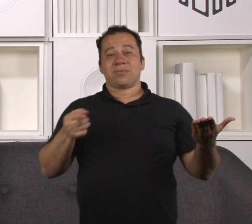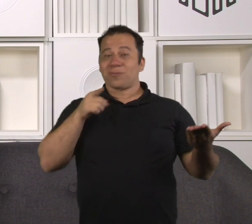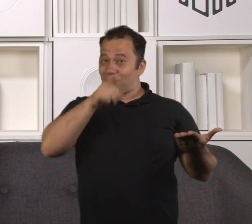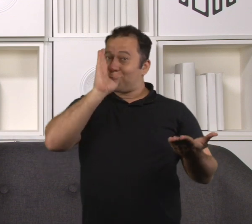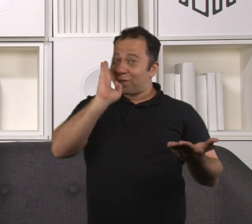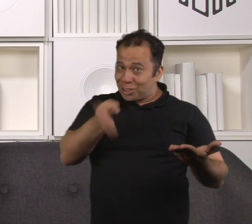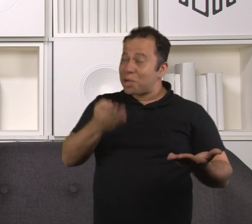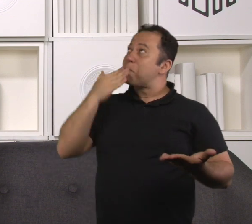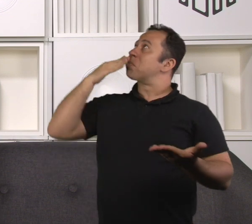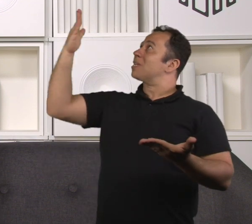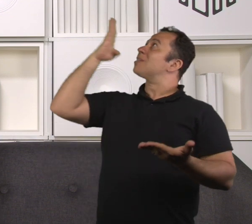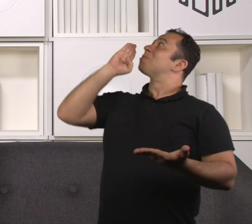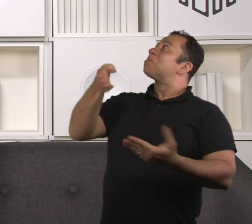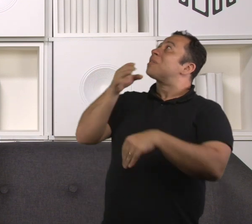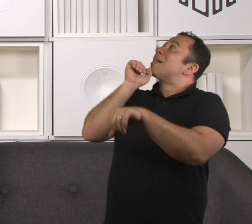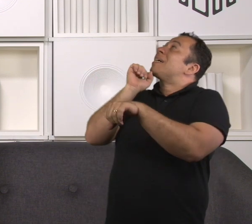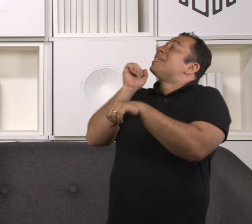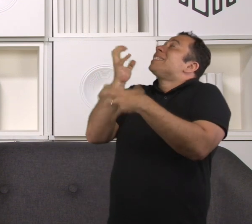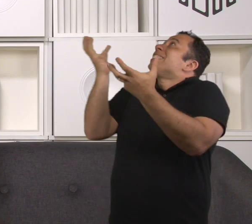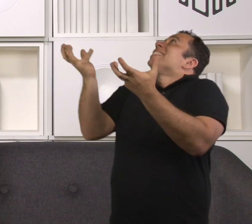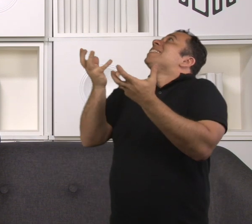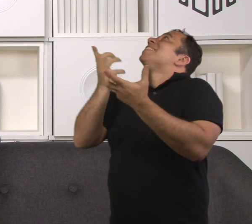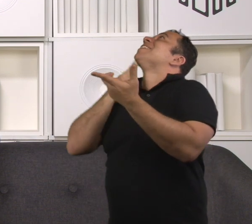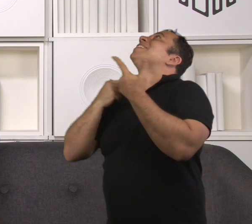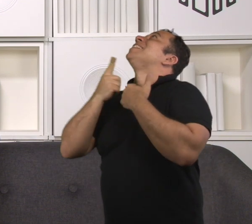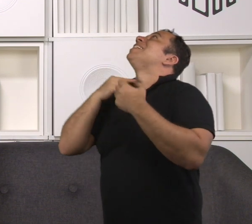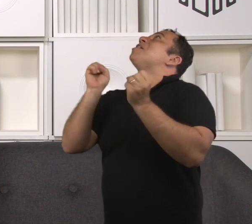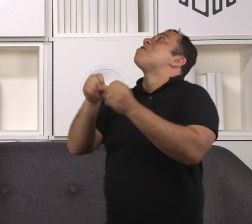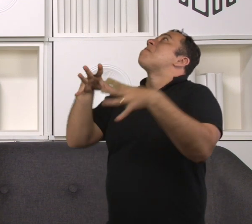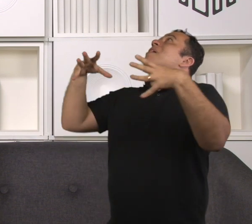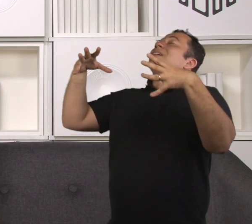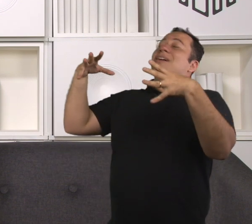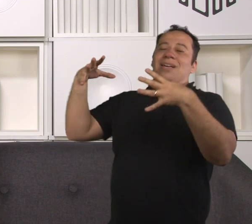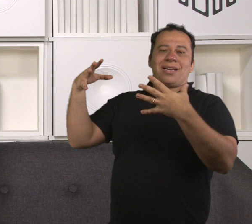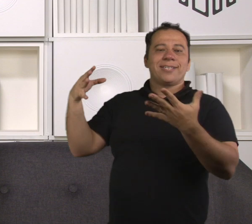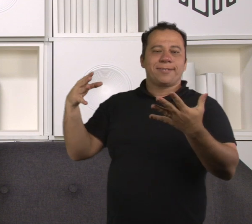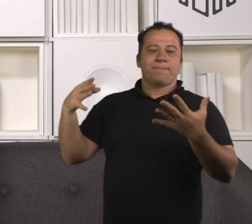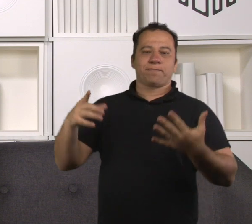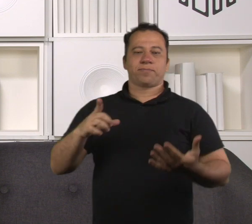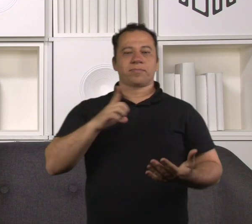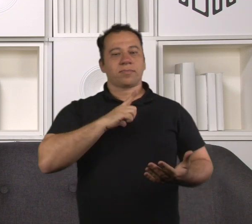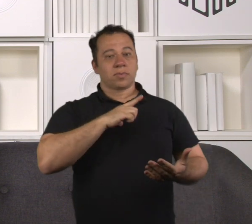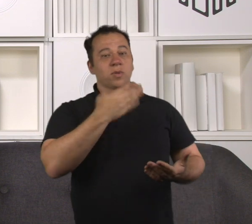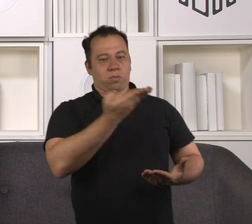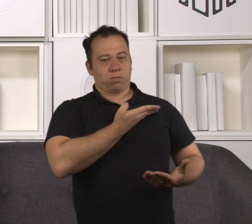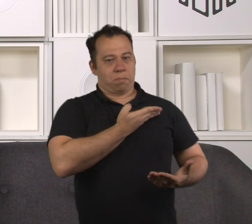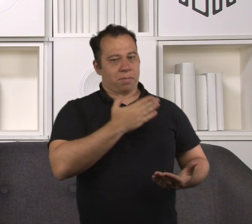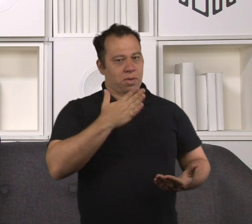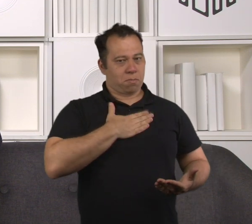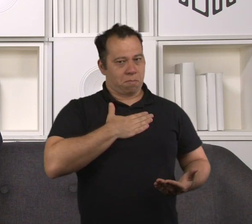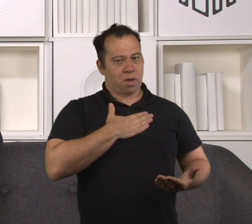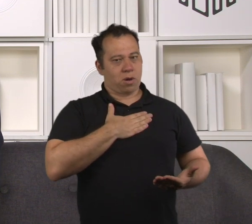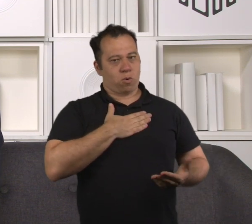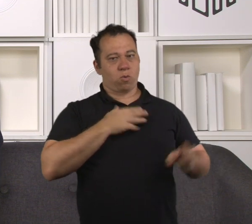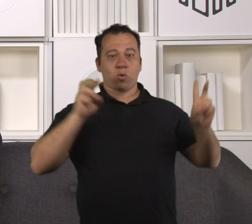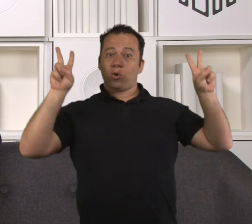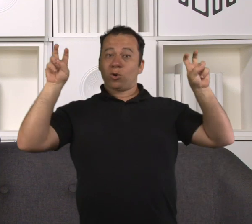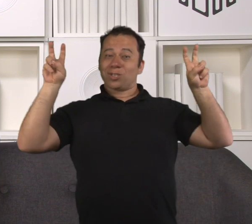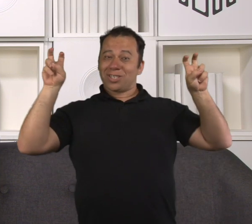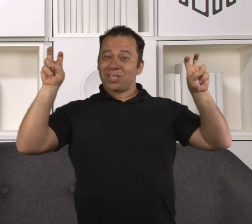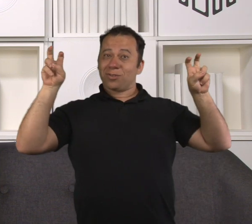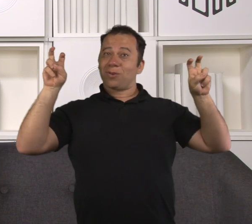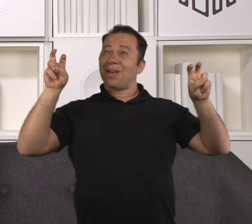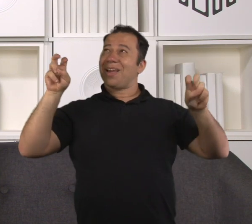milagre? Você aguardou? Eu tenho um amigo muito querido que escreveu um livro que o título é